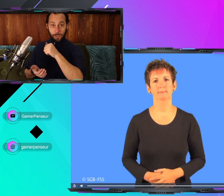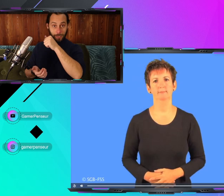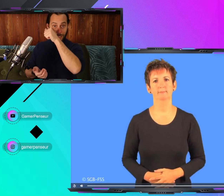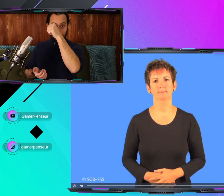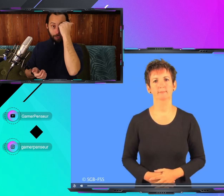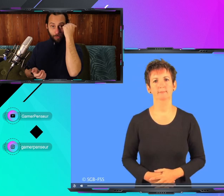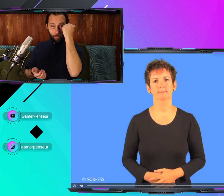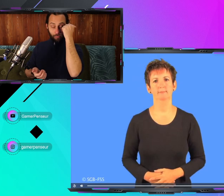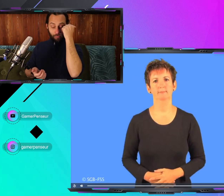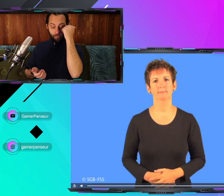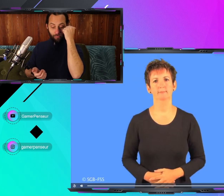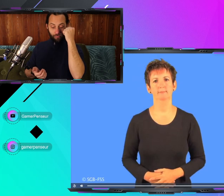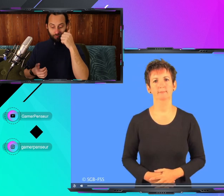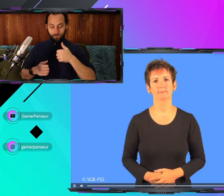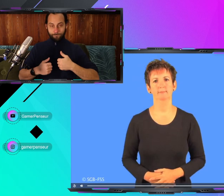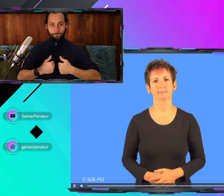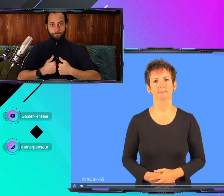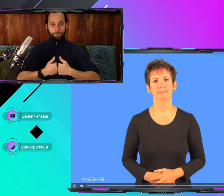Classe garçon.